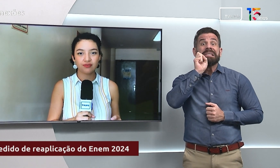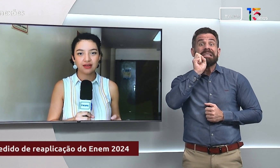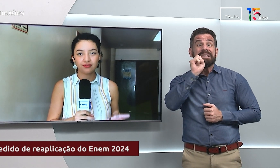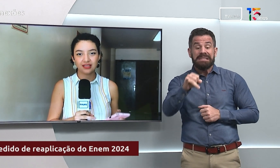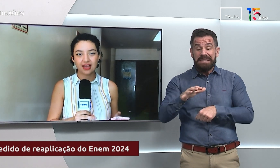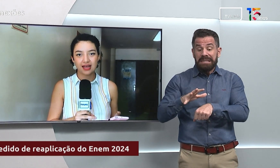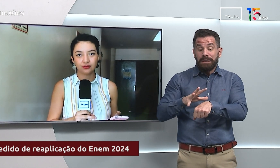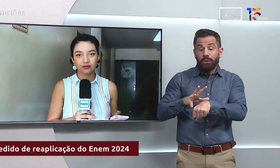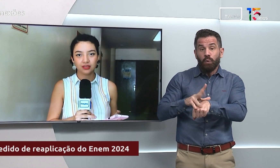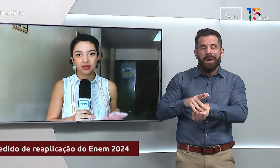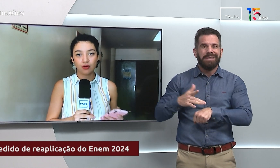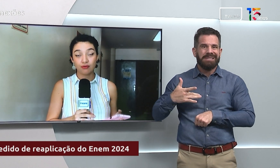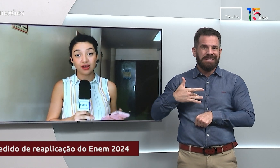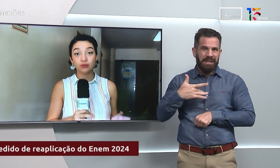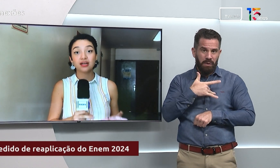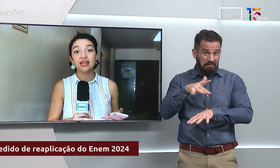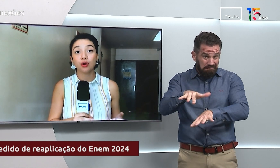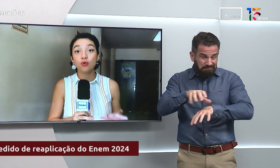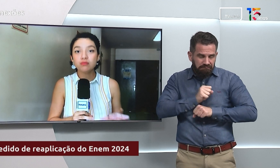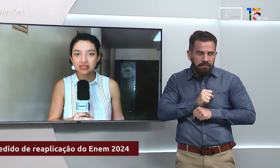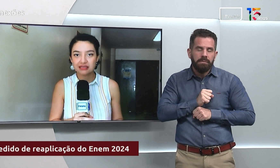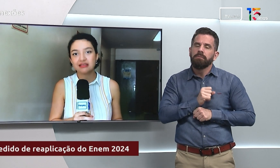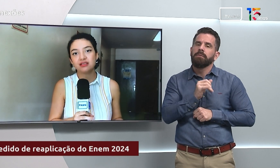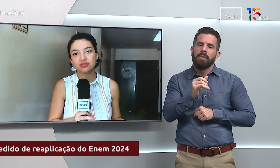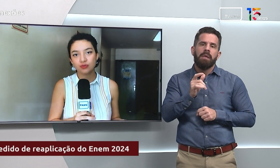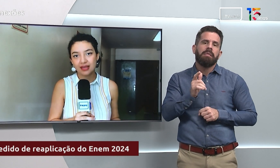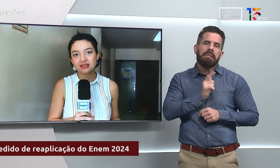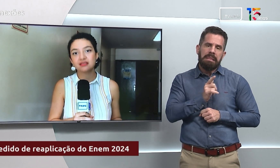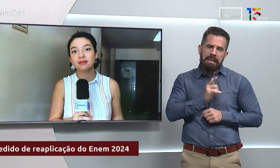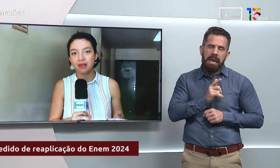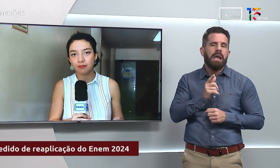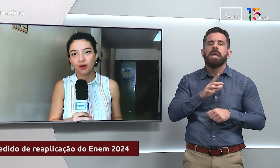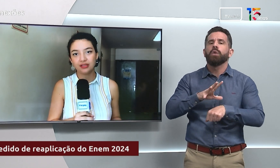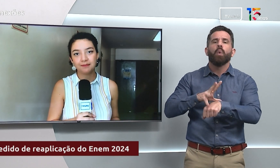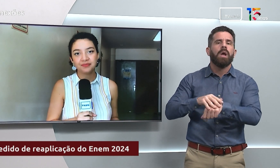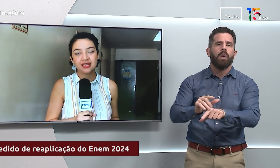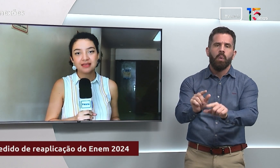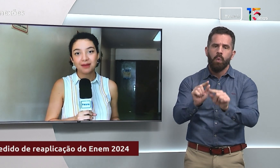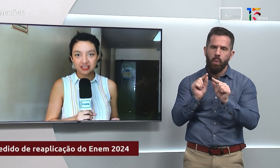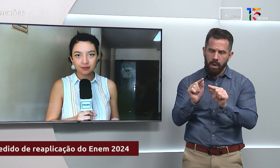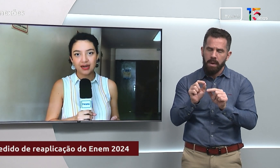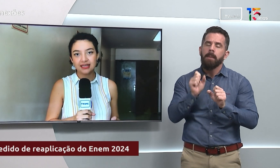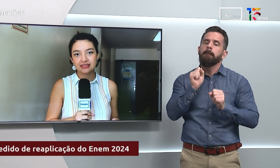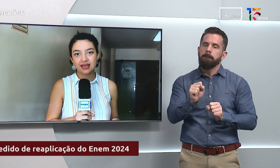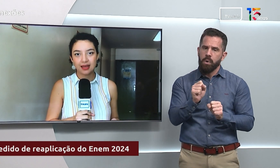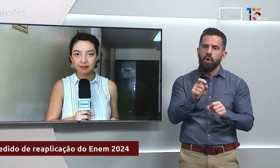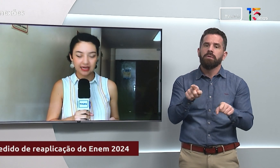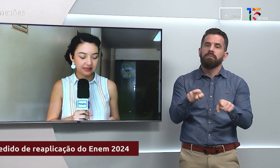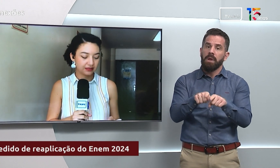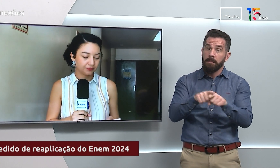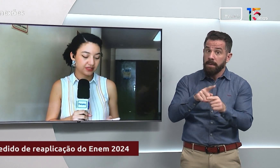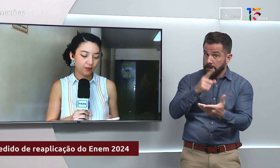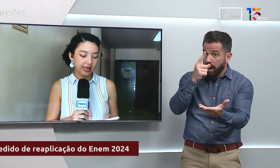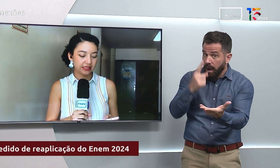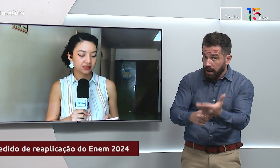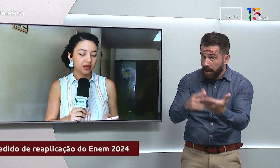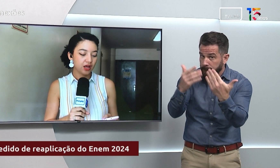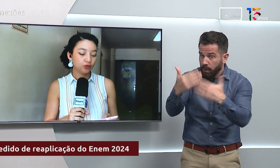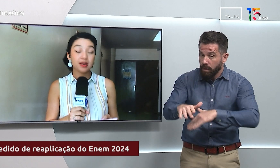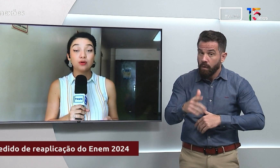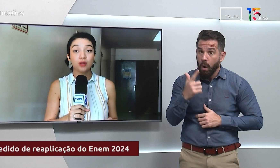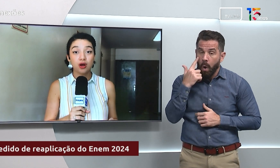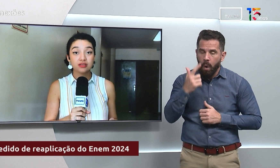que houver infectado ou houver contraído algumas das seguintes doenças também podem participar dessa reaplicação. São